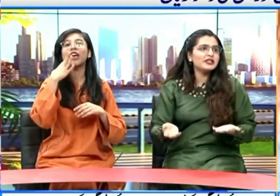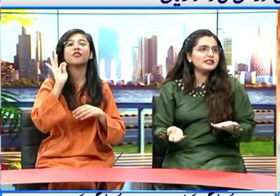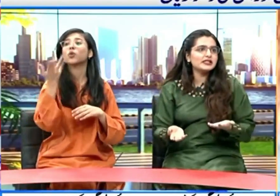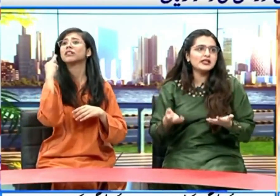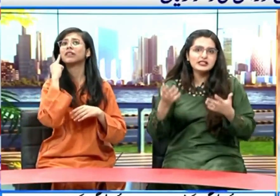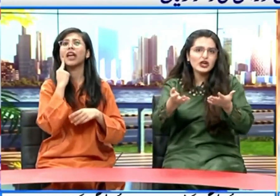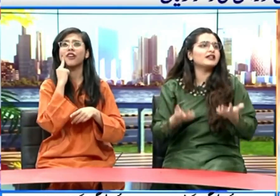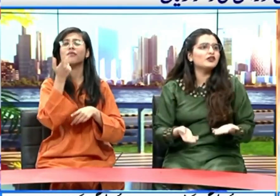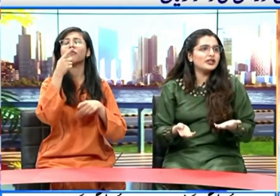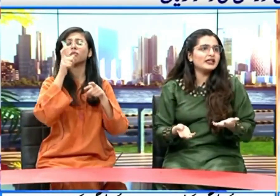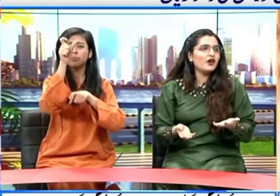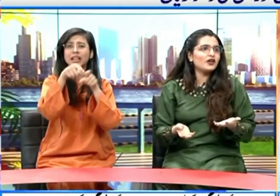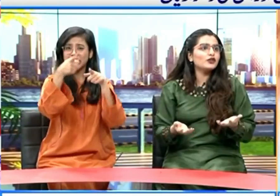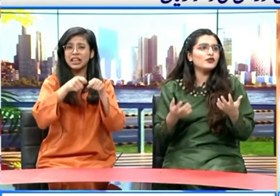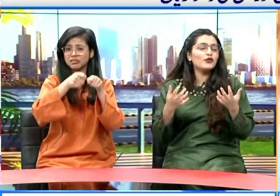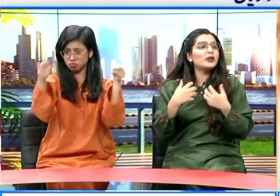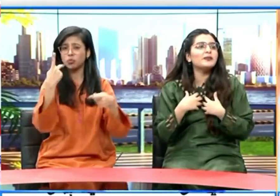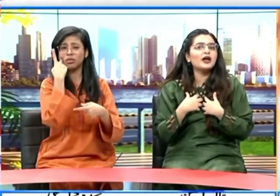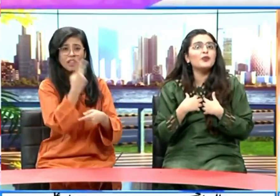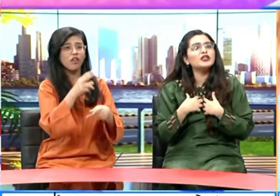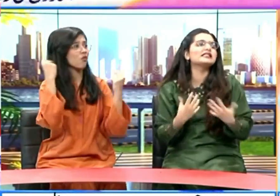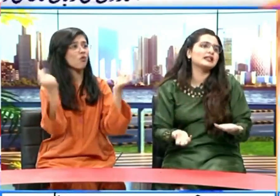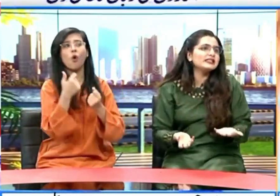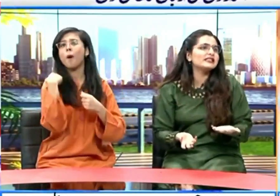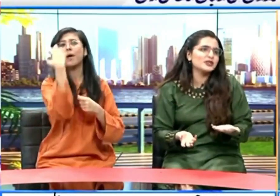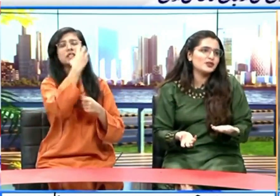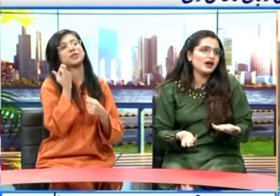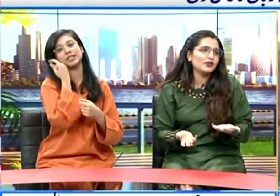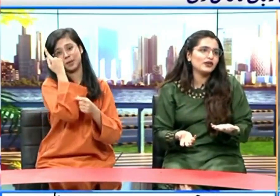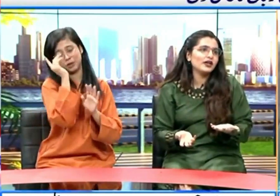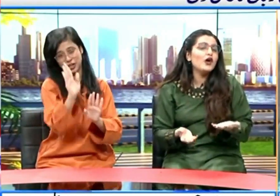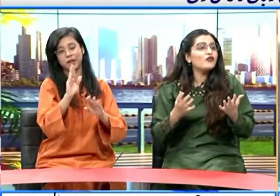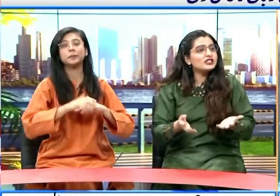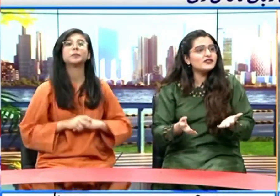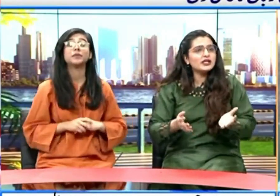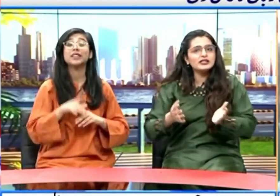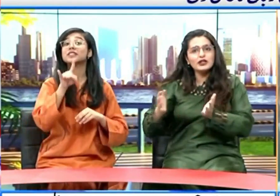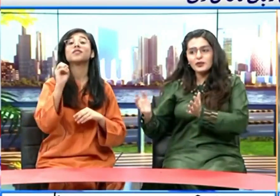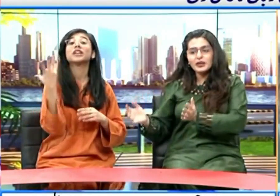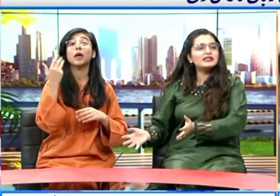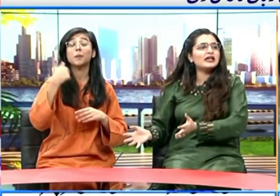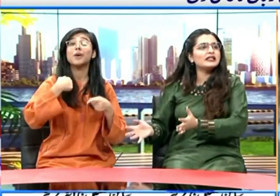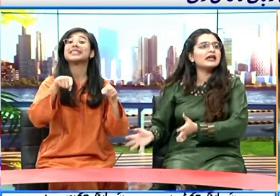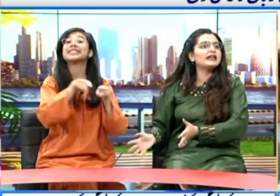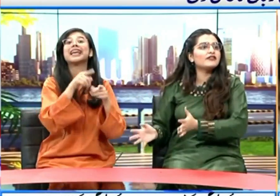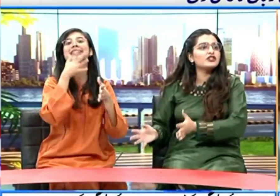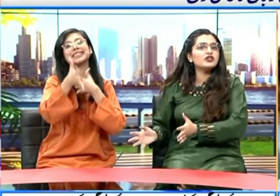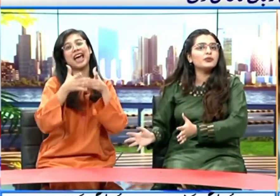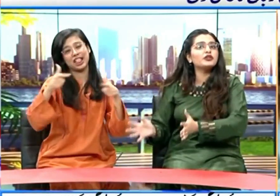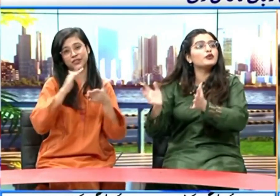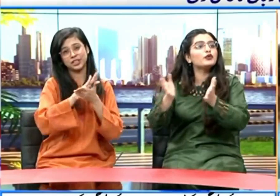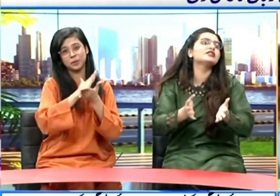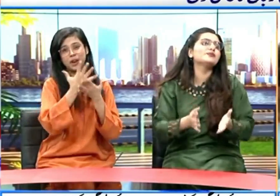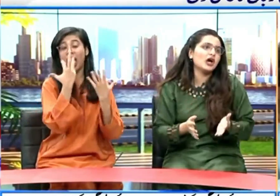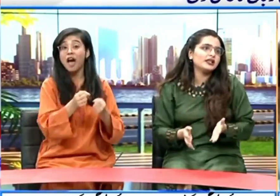ڈیف پرسن اس چینل کو دیکھ رہا ہوگا تو وہ میری بات بہت آسانی سے سمجھ پا رہے ہوں گے. وہ اس وجہ سے کیونکہ میرے ساتھ ایک سائن لینگویج